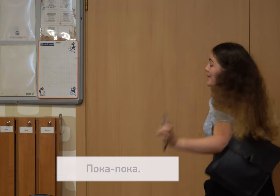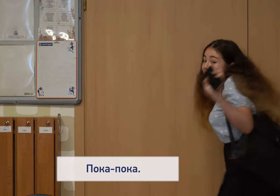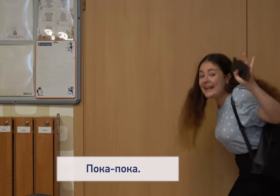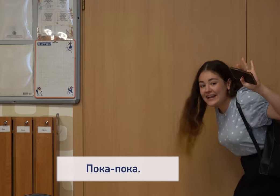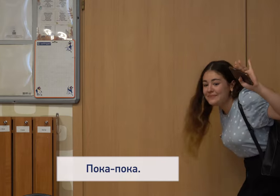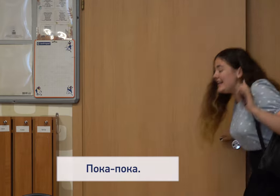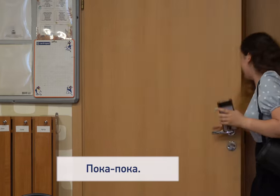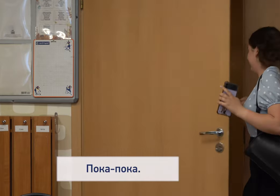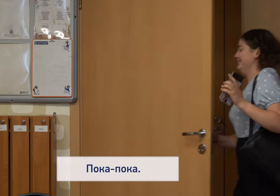Пока-пока.